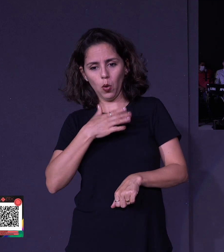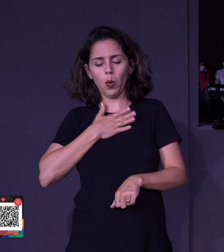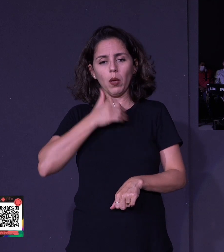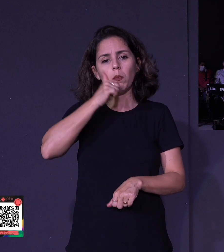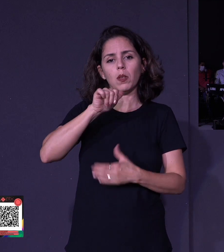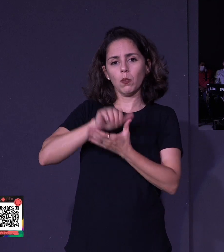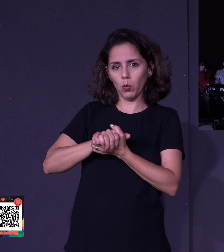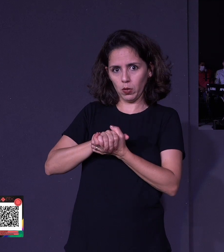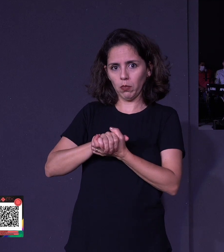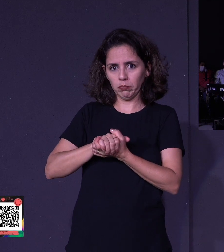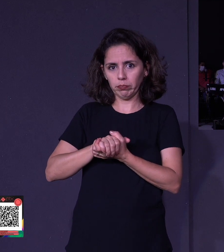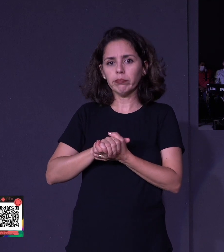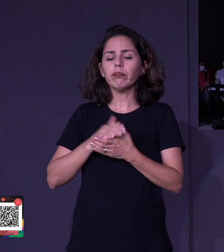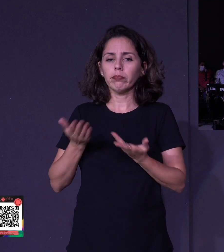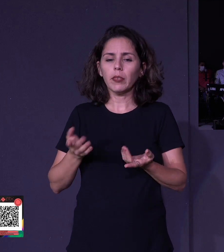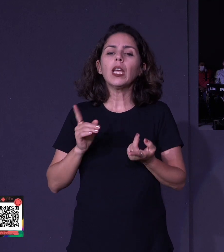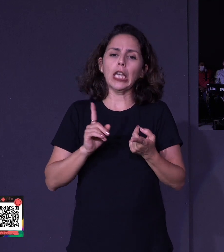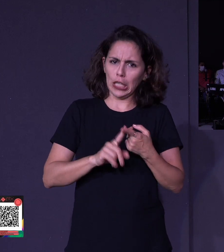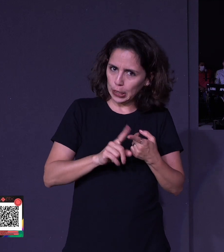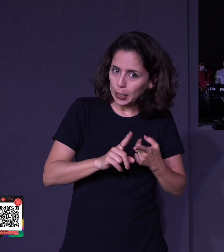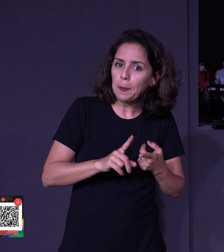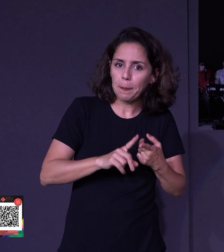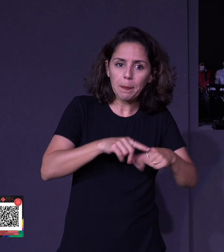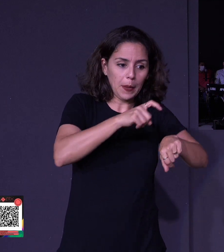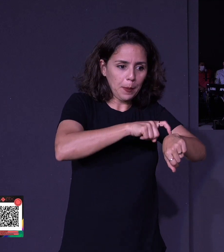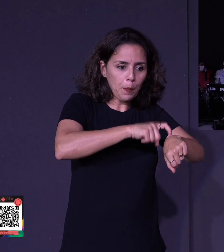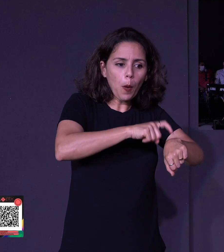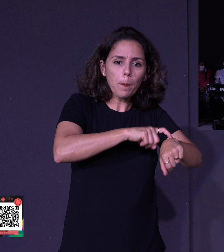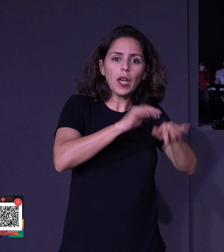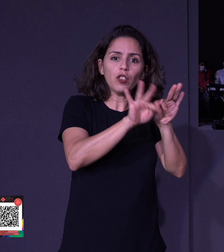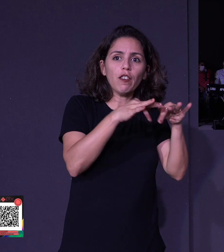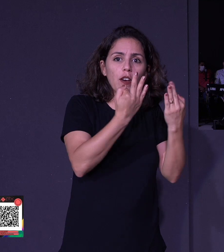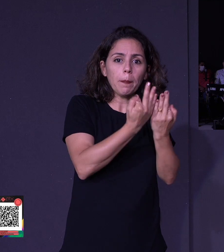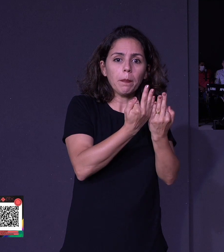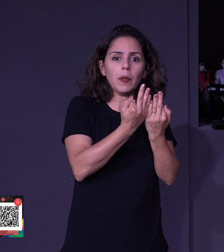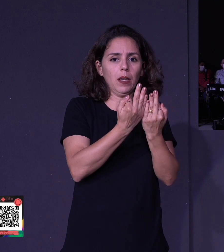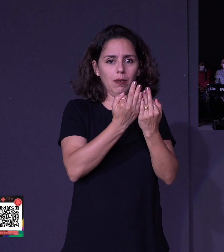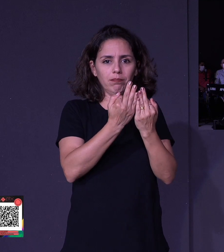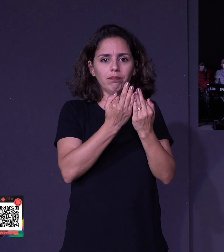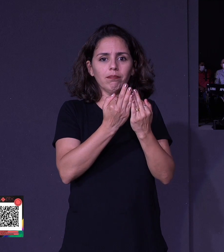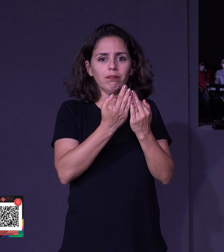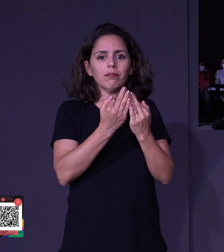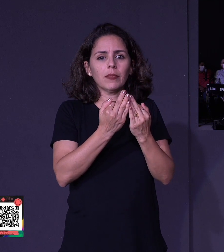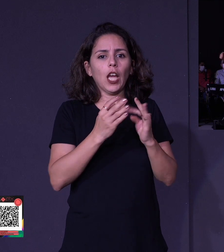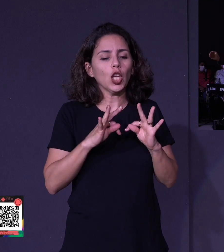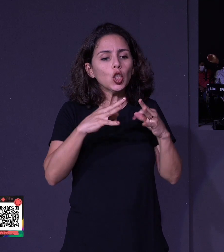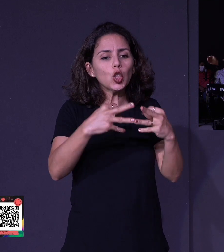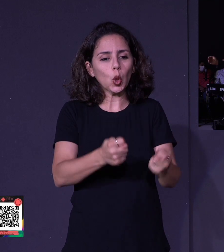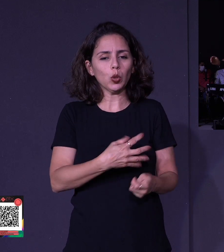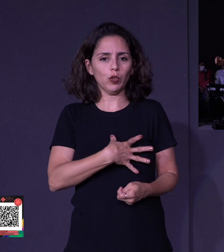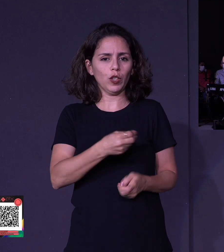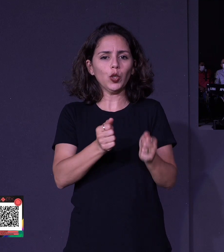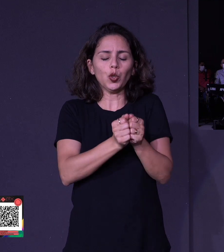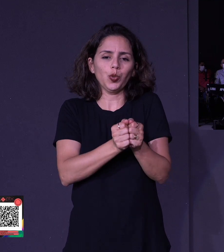Tem momento que é a família toda. Hoje eles estavam falando isso. Quando é que vai chegar o dia que a gente vai para o hotel? Porque a gente sempre